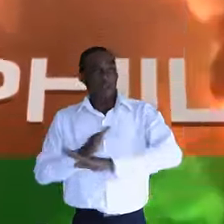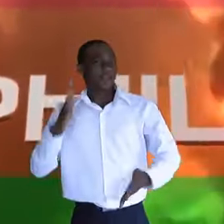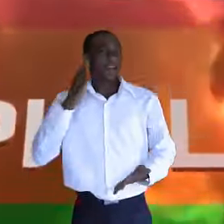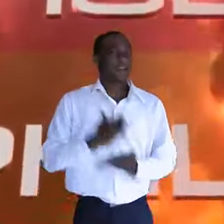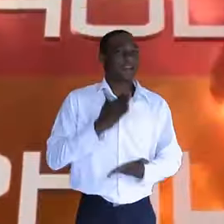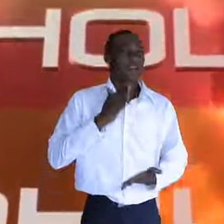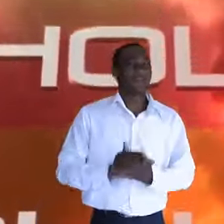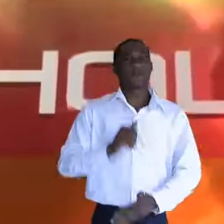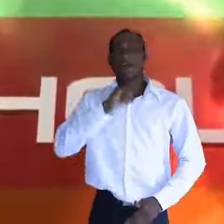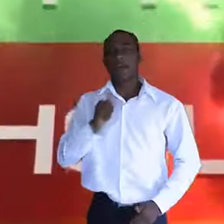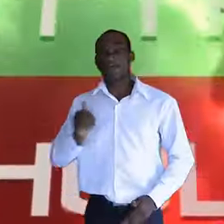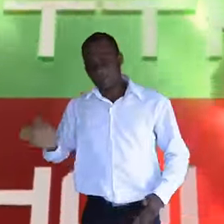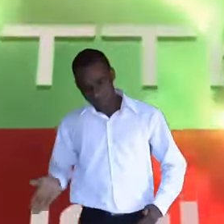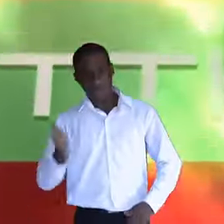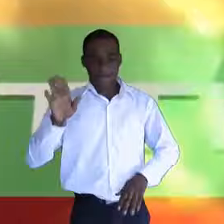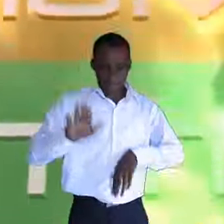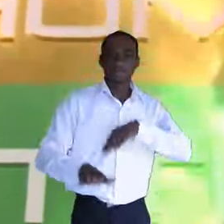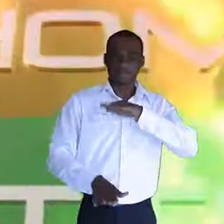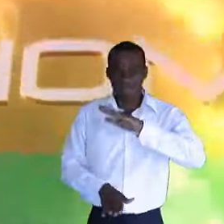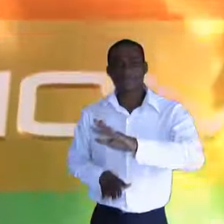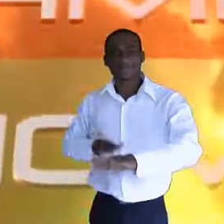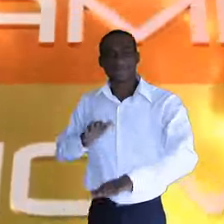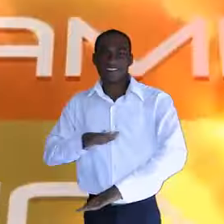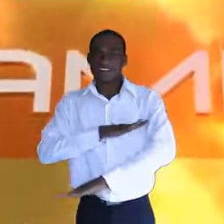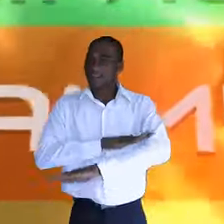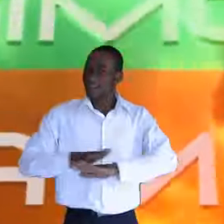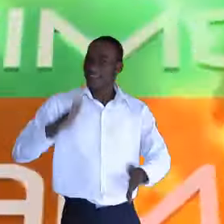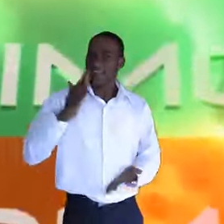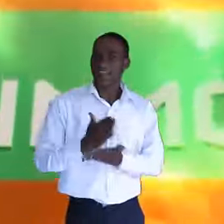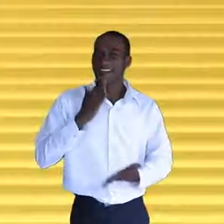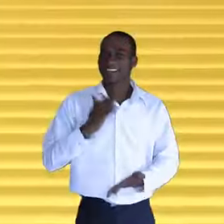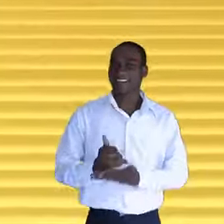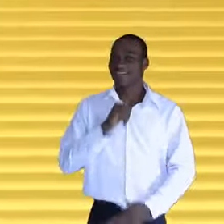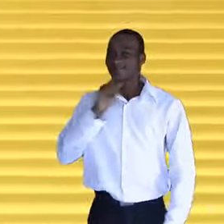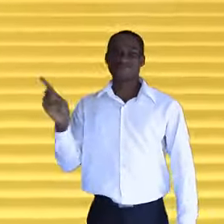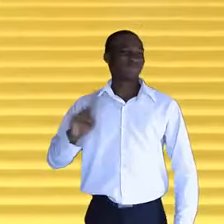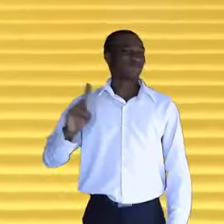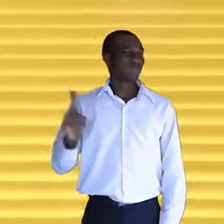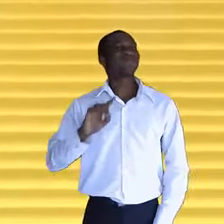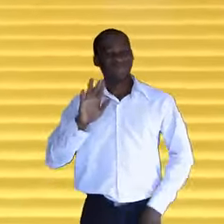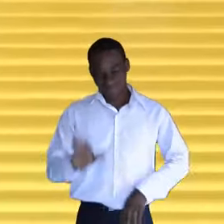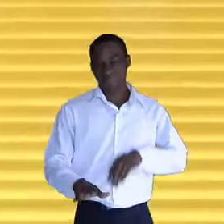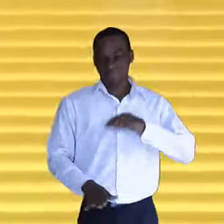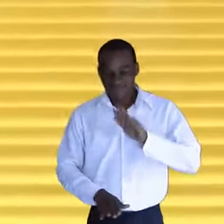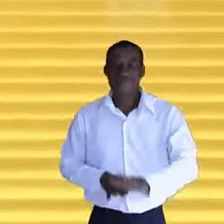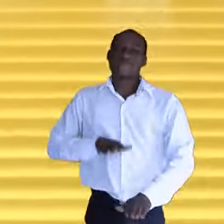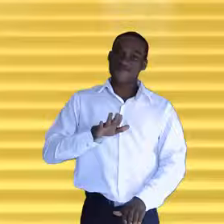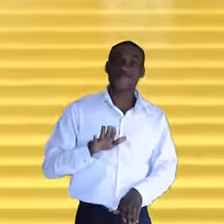marche. Ne t'arrête pas, marche. Ne t'arrête oui, pas,